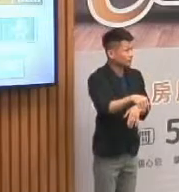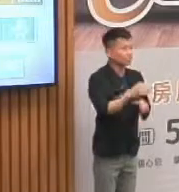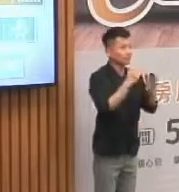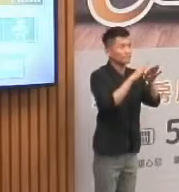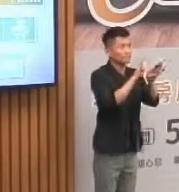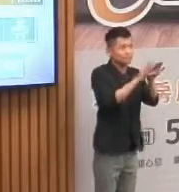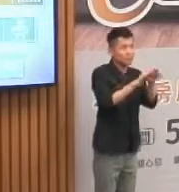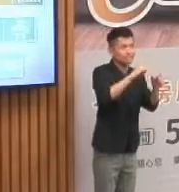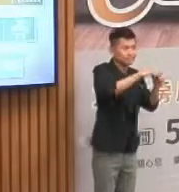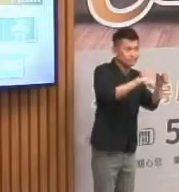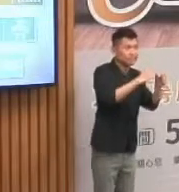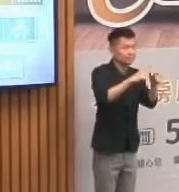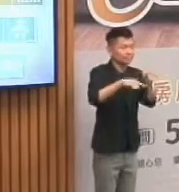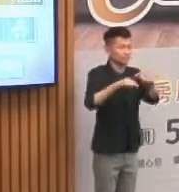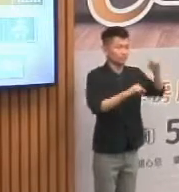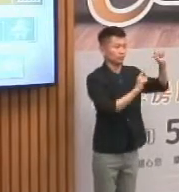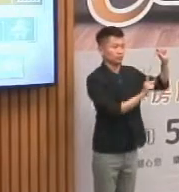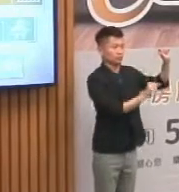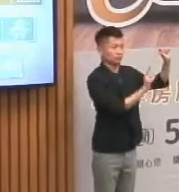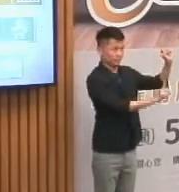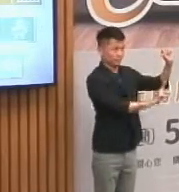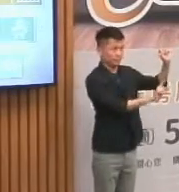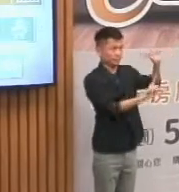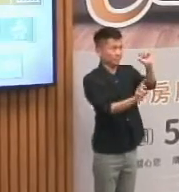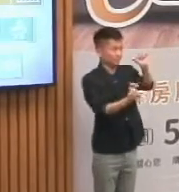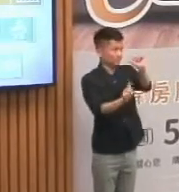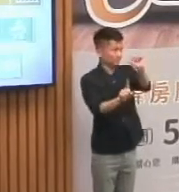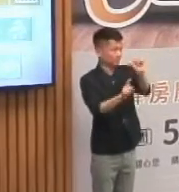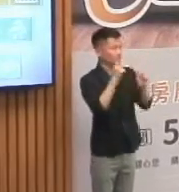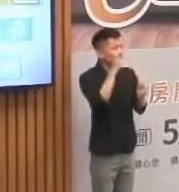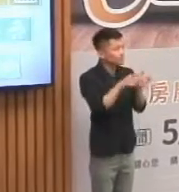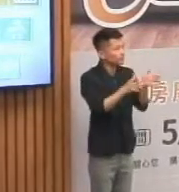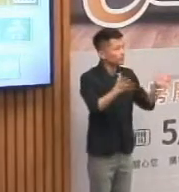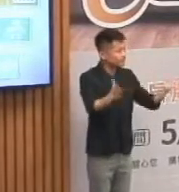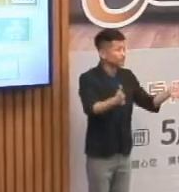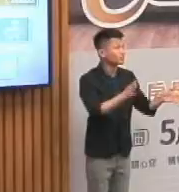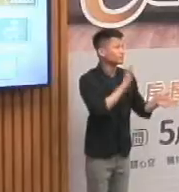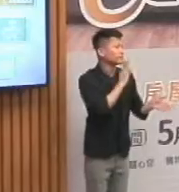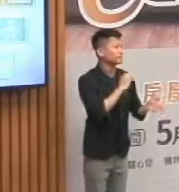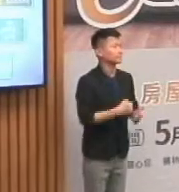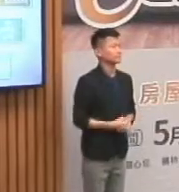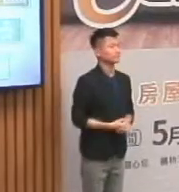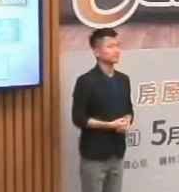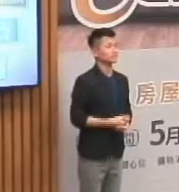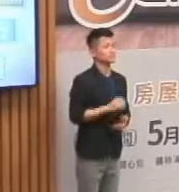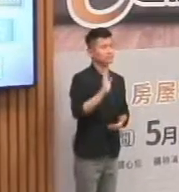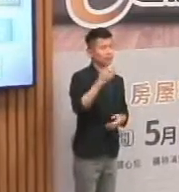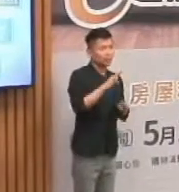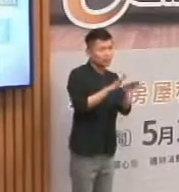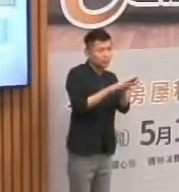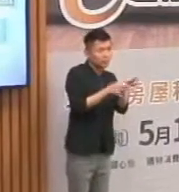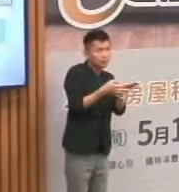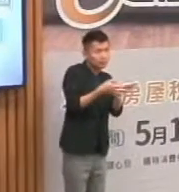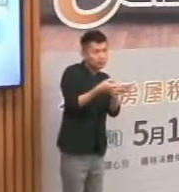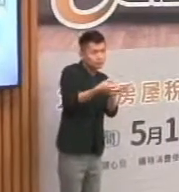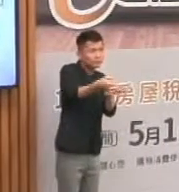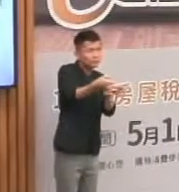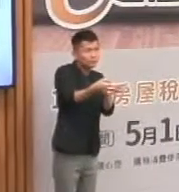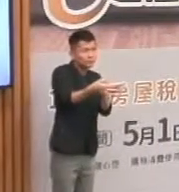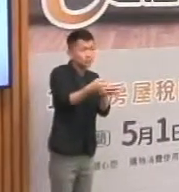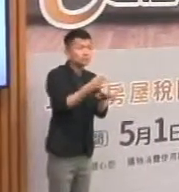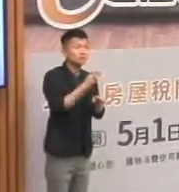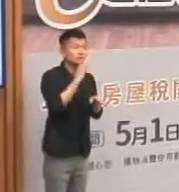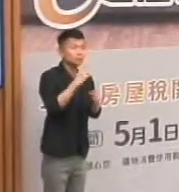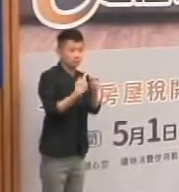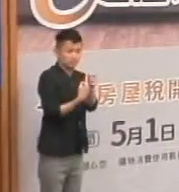税每一年的开征都是5月1号到5月31号这一个月的期间，那但是它科税的所属的期间其实是